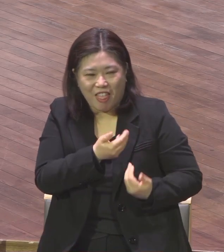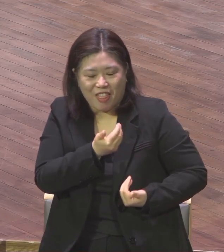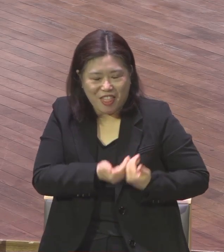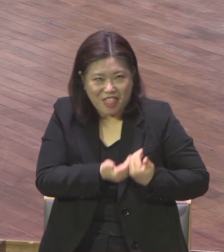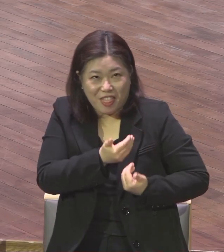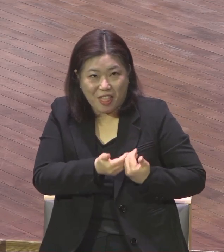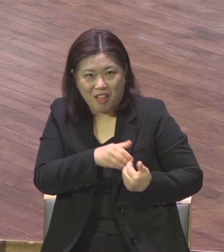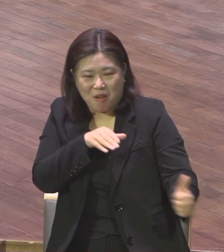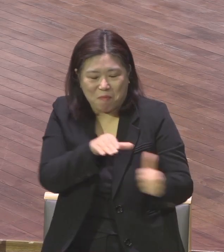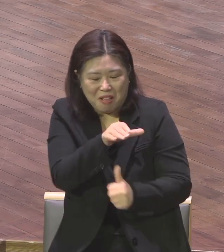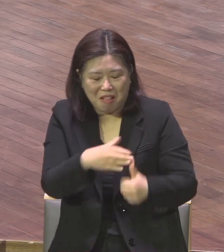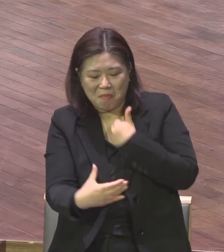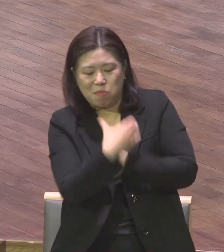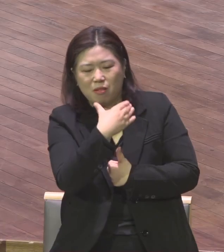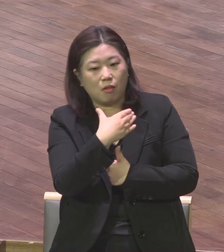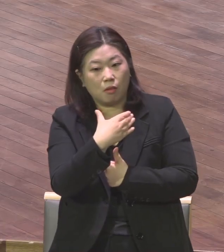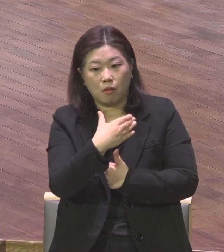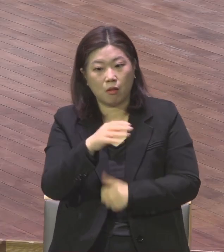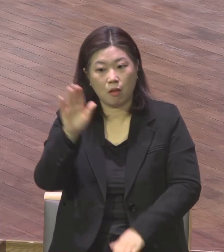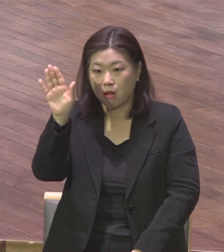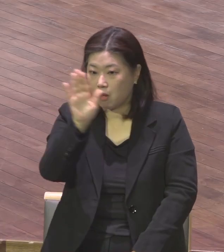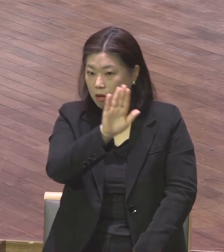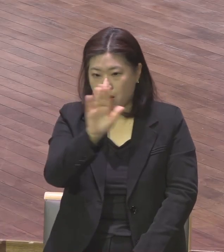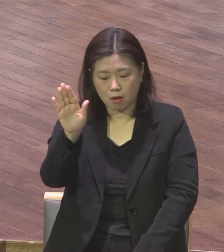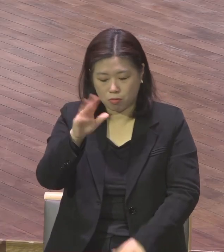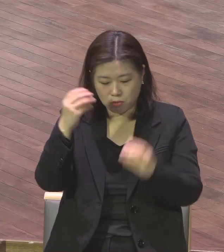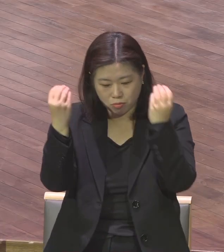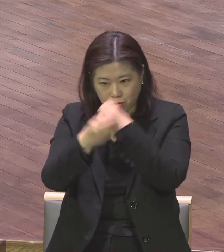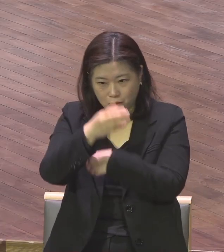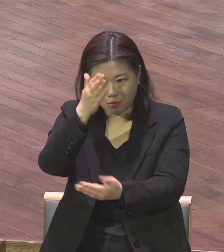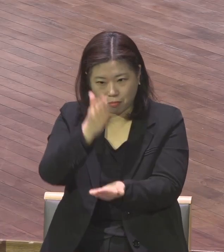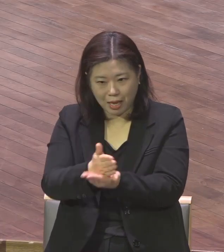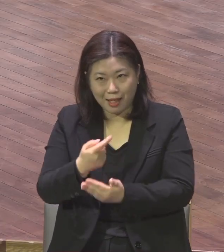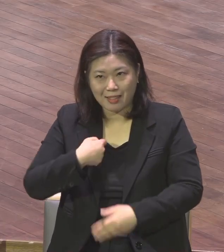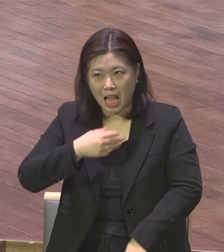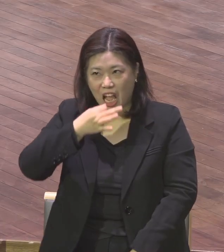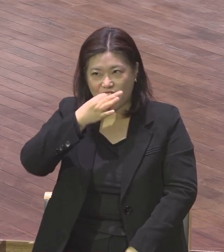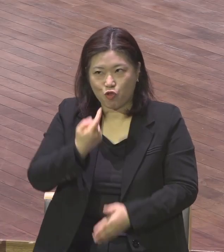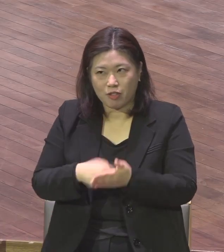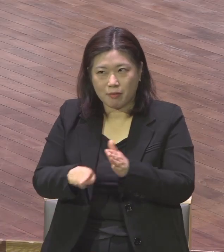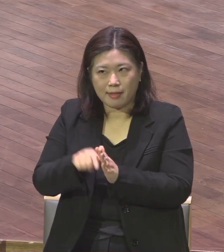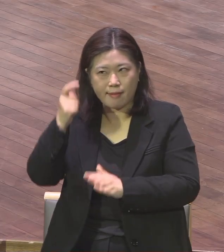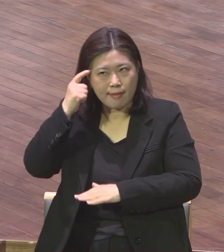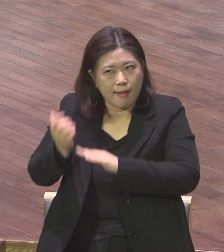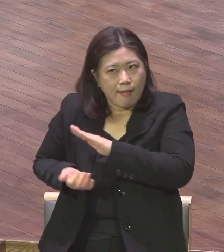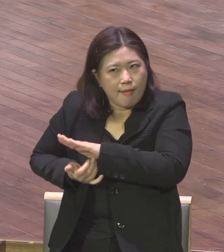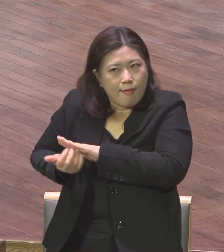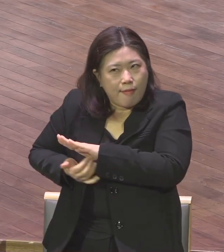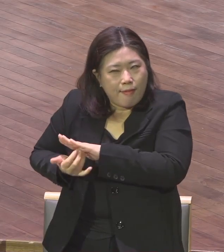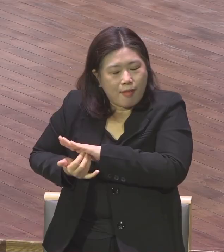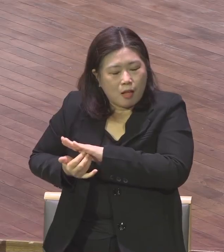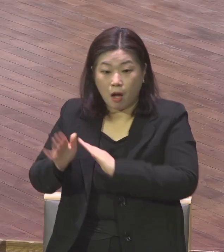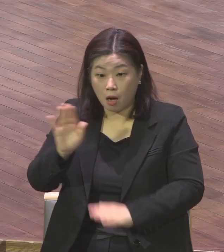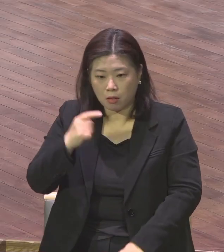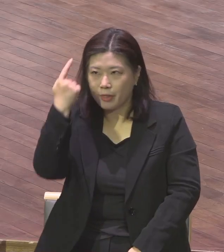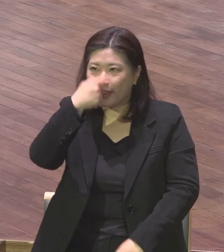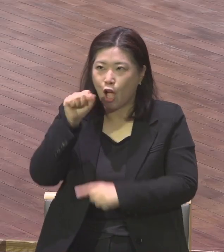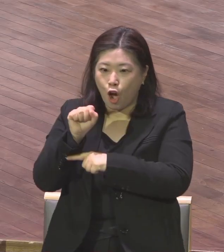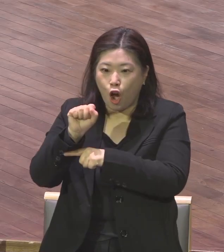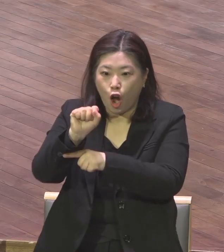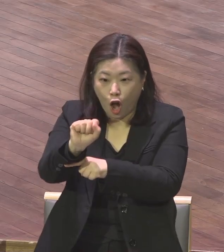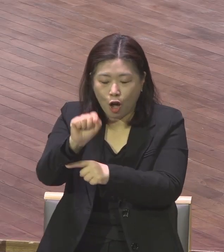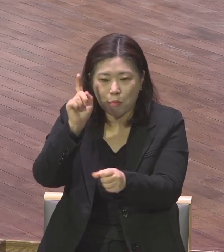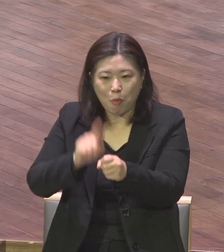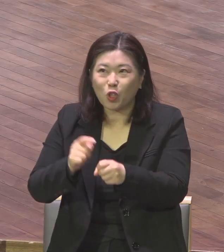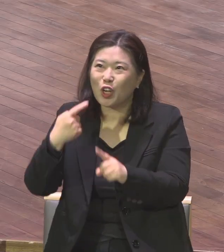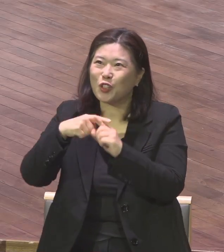아니에요. 교회는 뭐 하는 곳이냐? 장사하는 곳 아니에요. 내 유익을 위한 내 이름을 드러내는 곳이 아니에요. 여기는